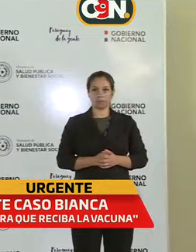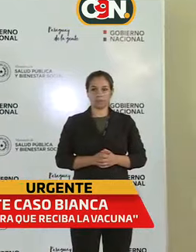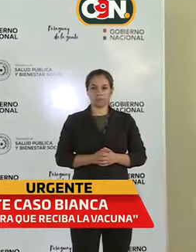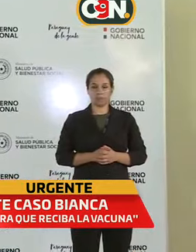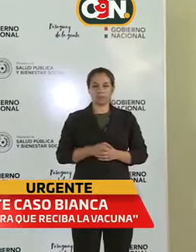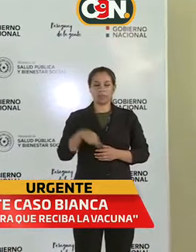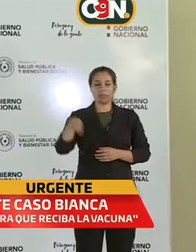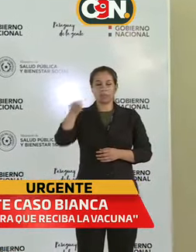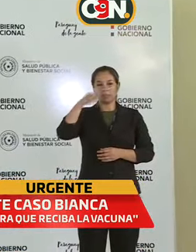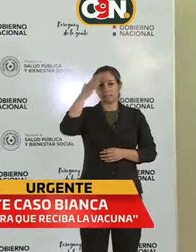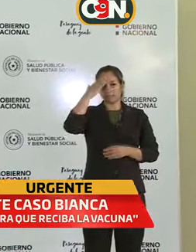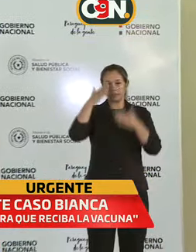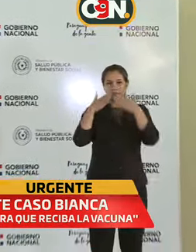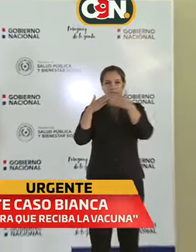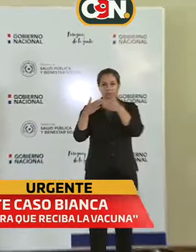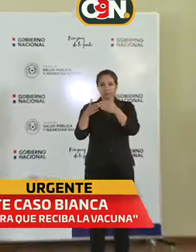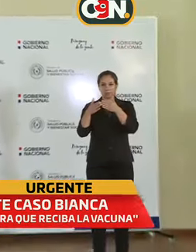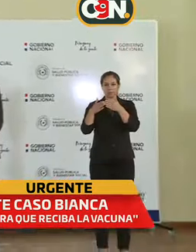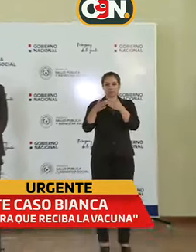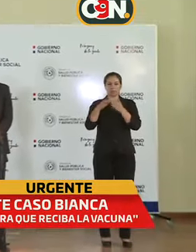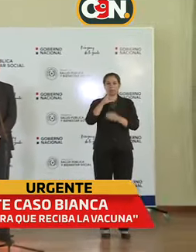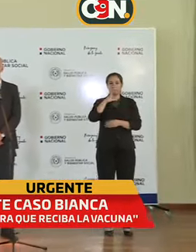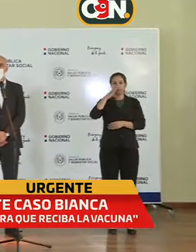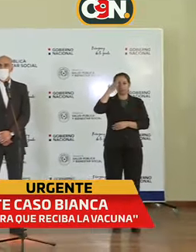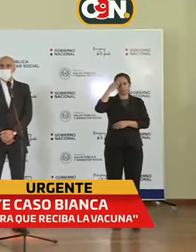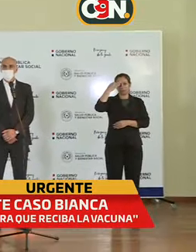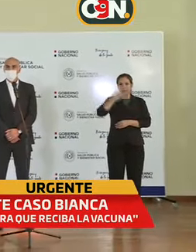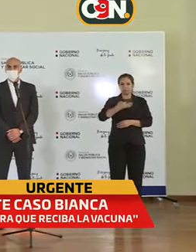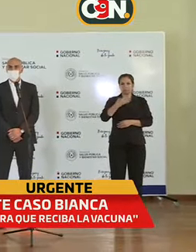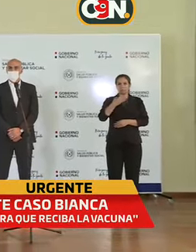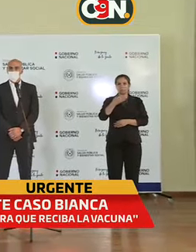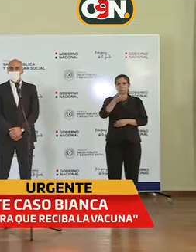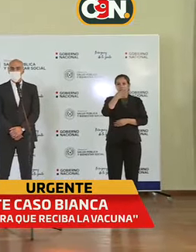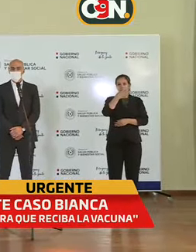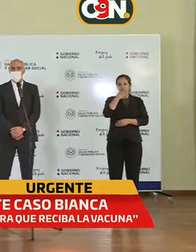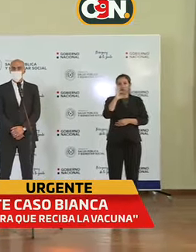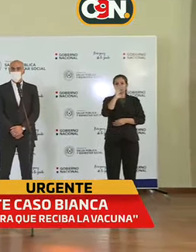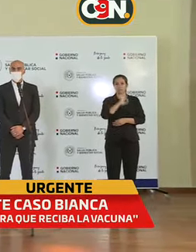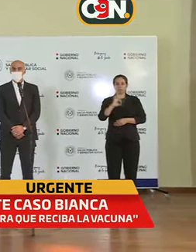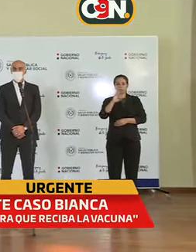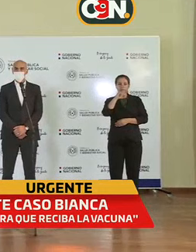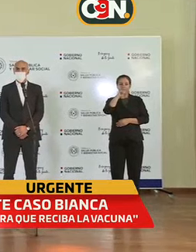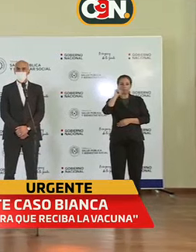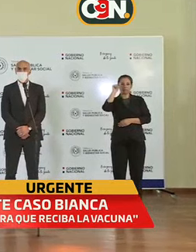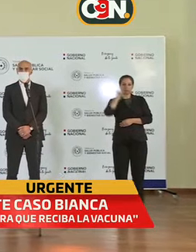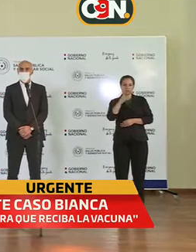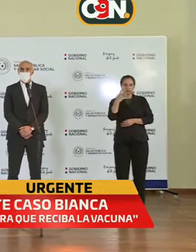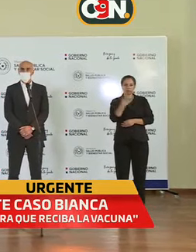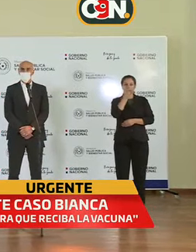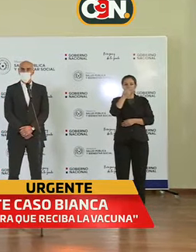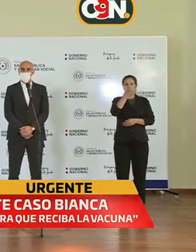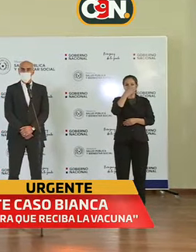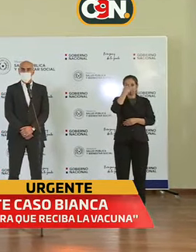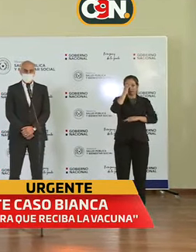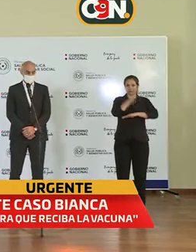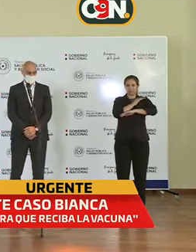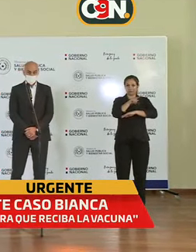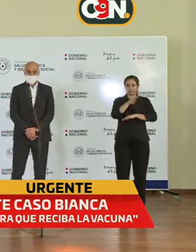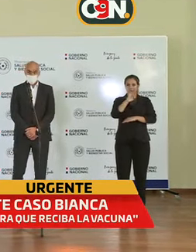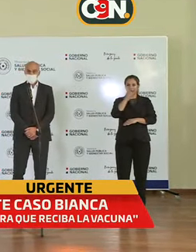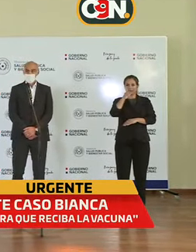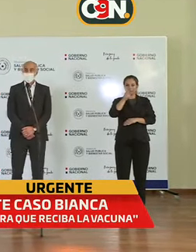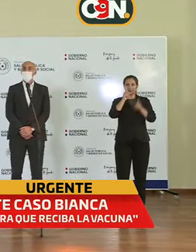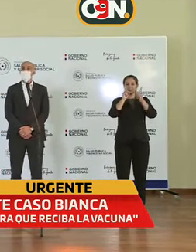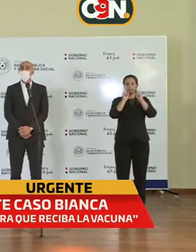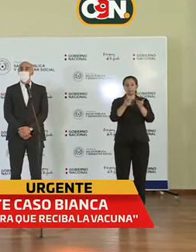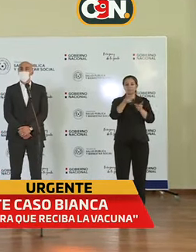Sí, teniendo en cuenta lo que acaba de mencionar, que no hay certeza de funcionamiento o que sea 100% seguro el uso efectivamente, y teniendo en cuenta el estado